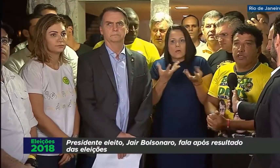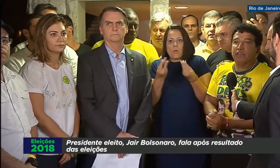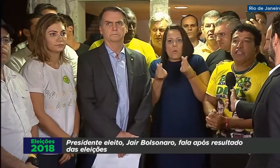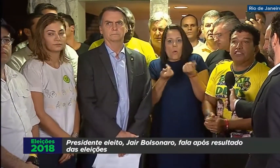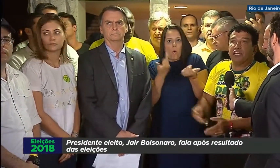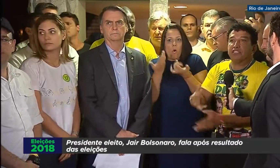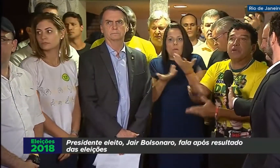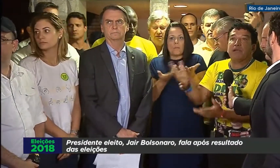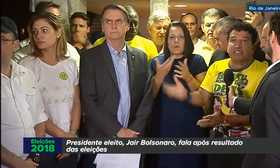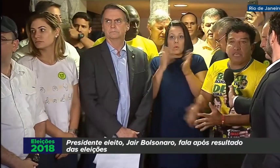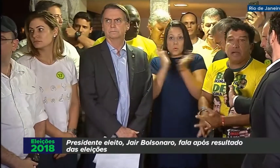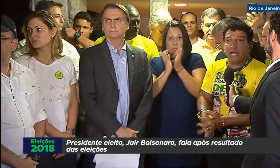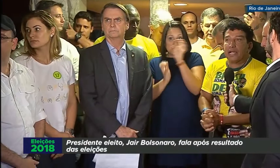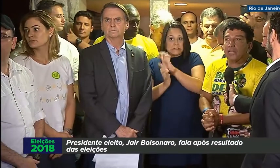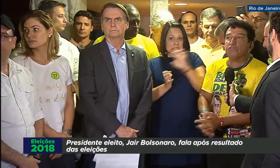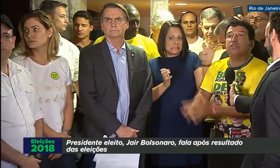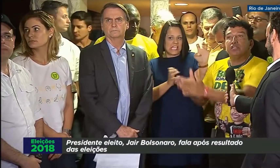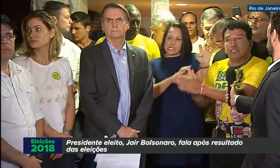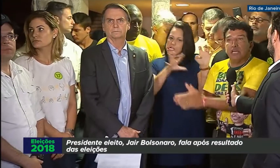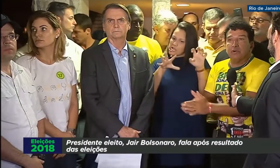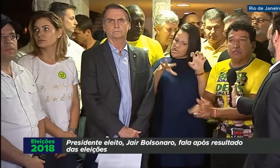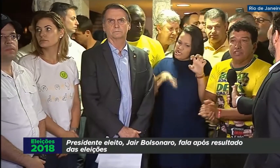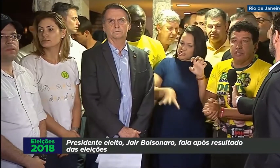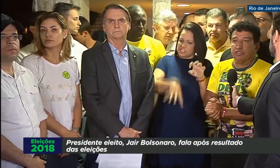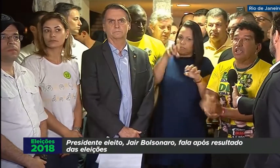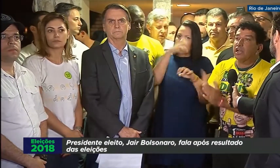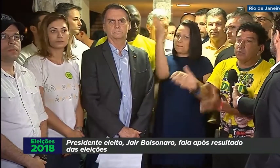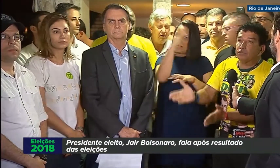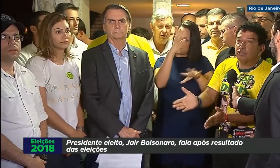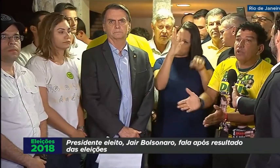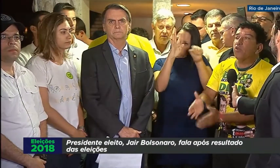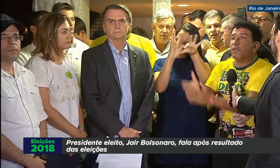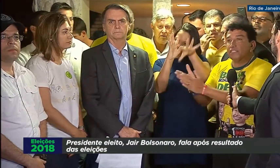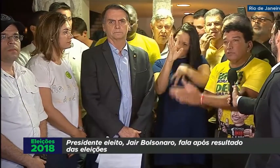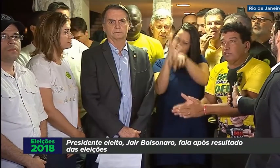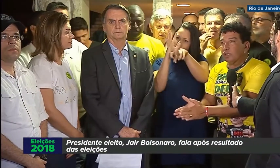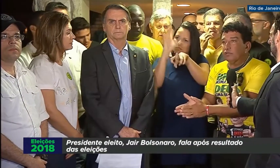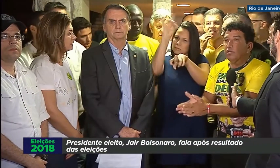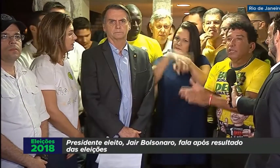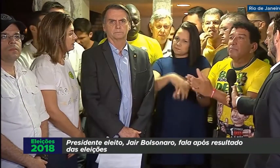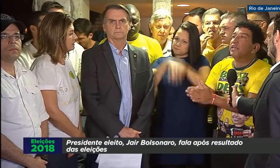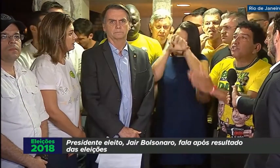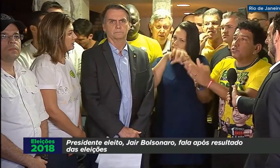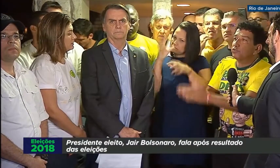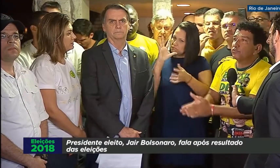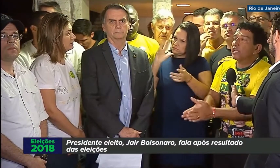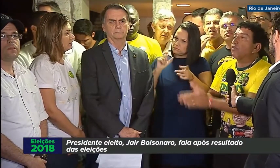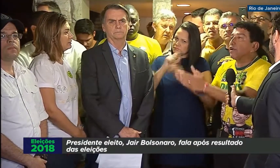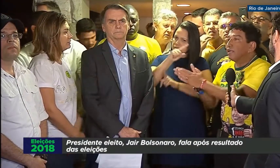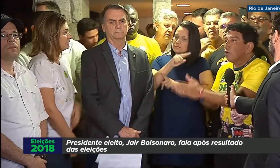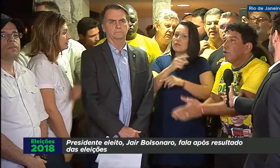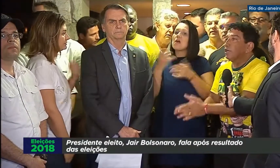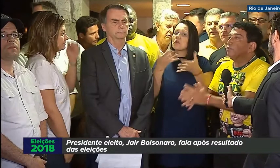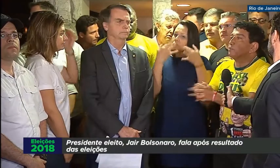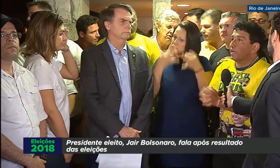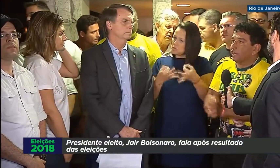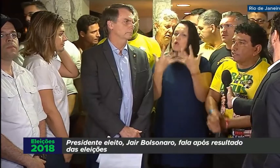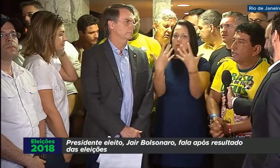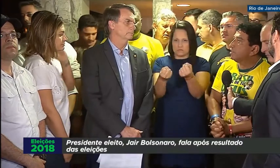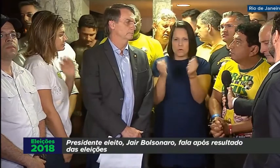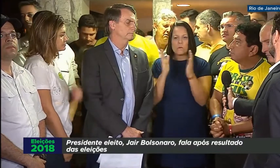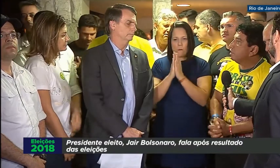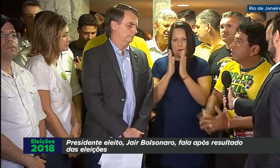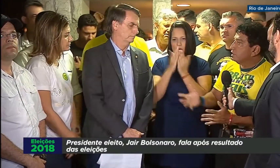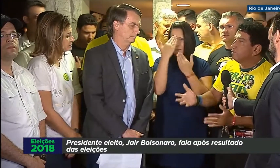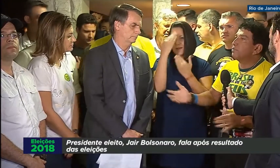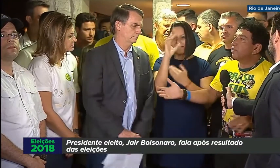tentáculos da esquerda jamais seriam arrancados sem a mão de Deus. Chegamos, começamos orando e mais que justo que agora oremos para